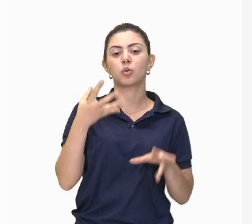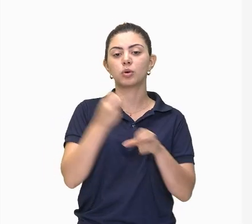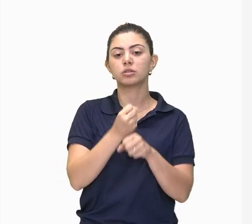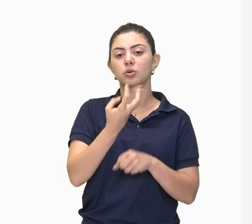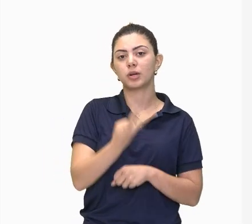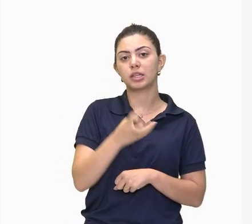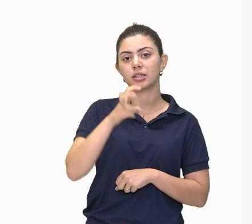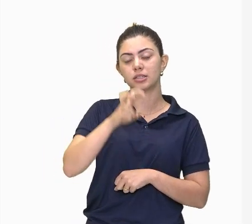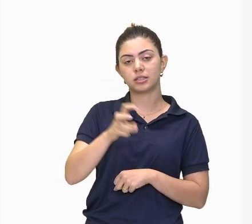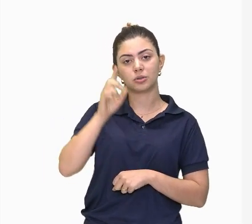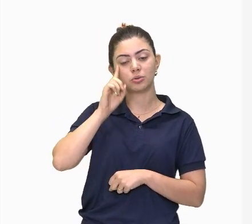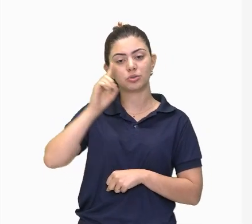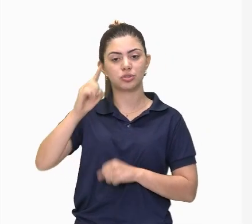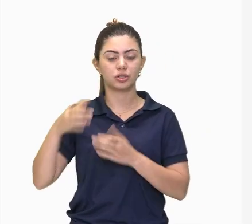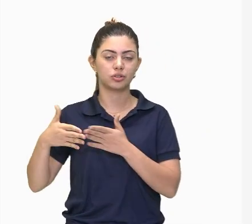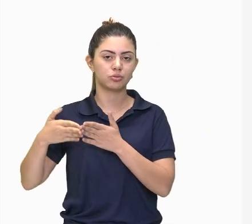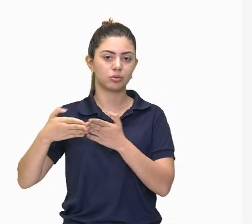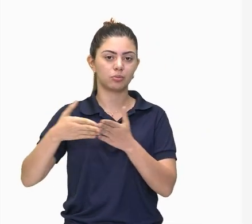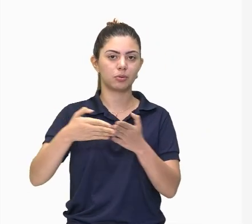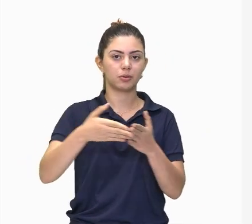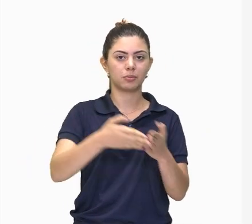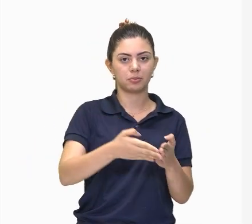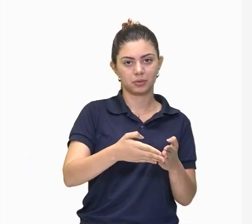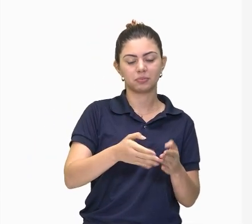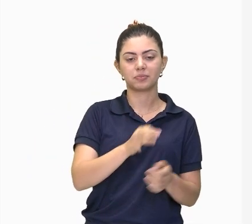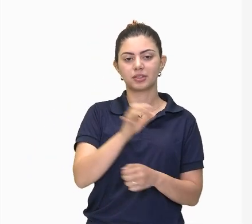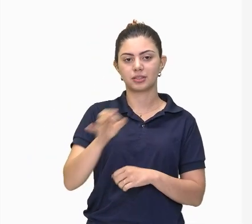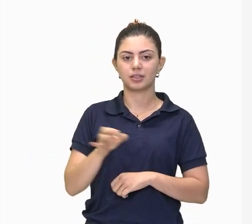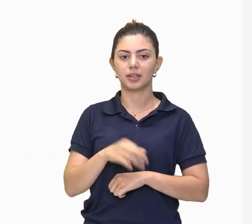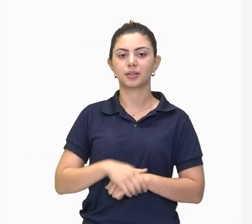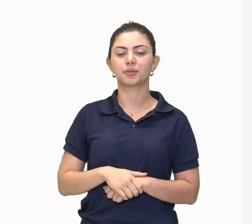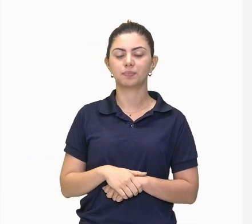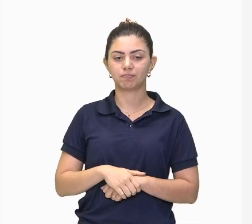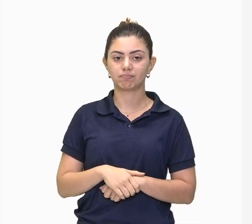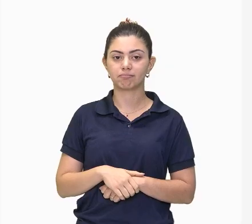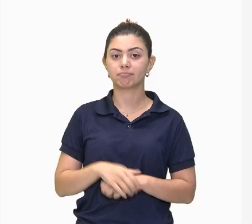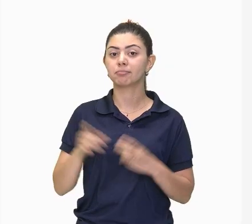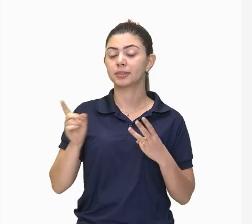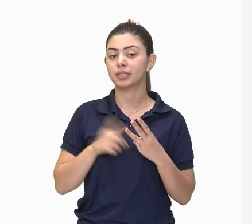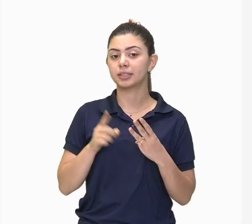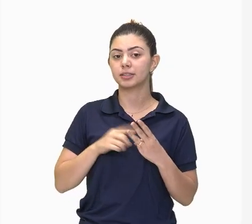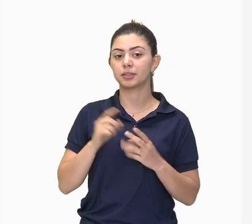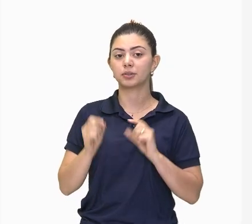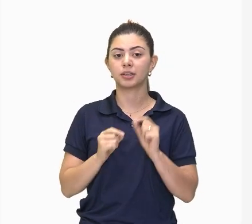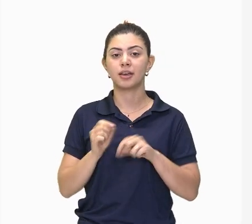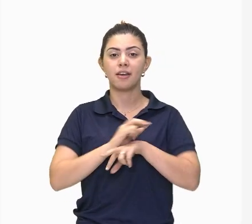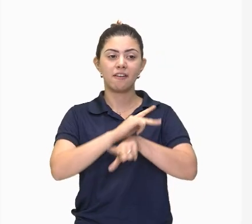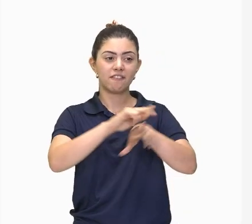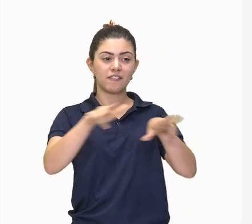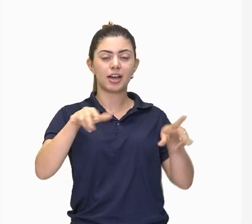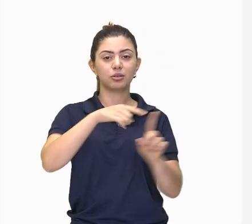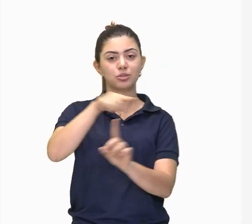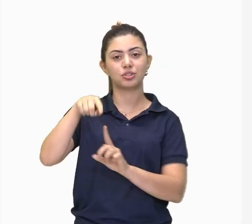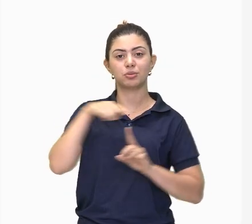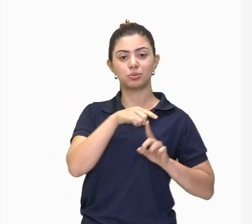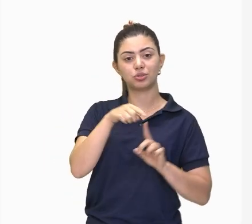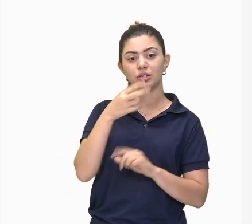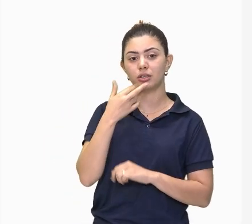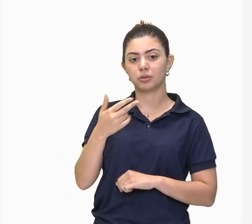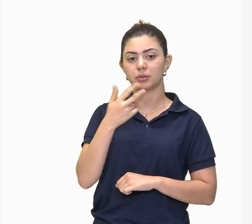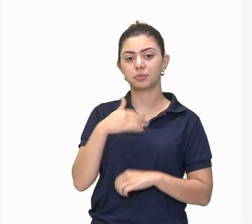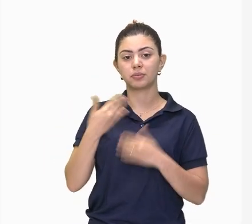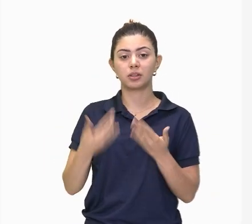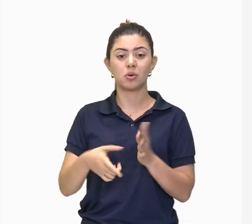nós dizemos no Amazonas, acho é pouco. Continuando. Diversidade de idiomas. Antes do descobrimento,